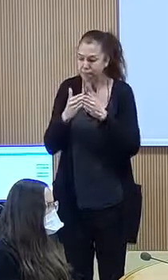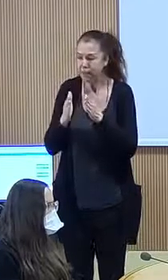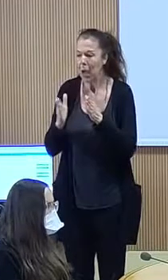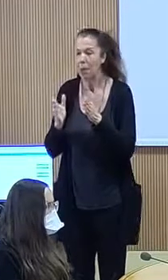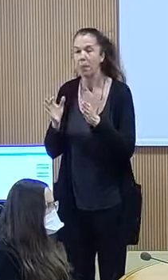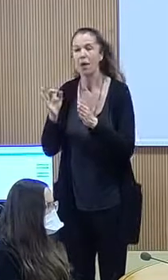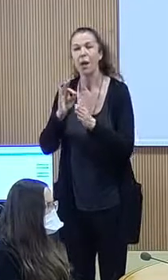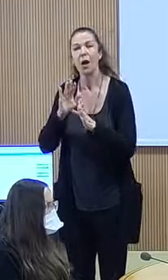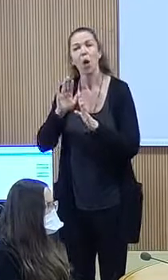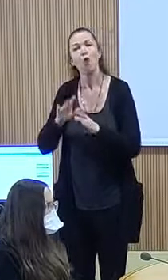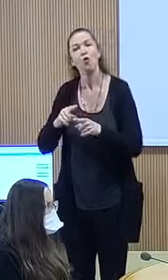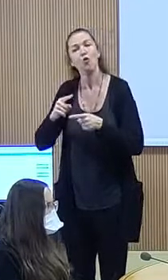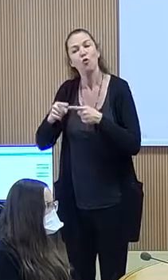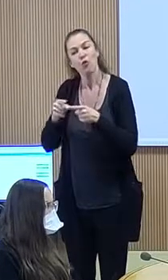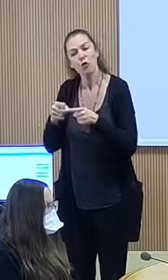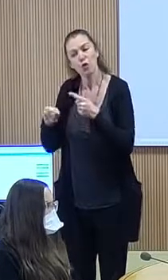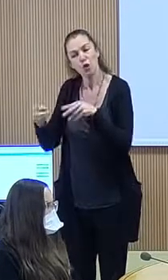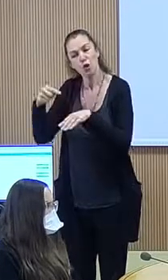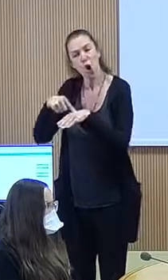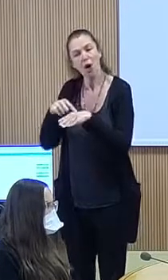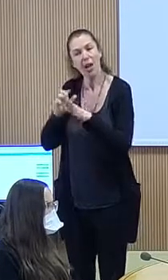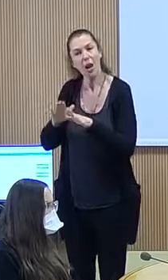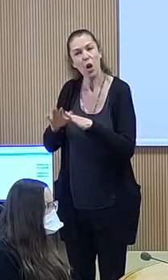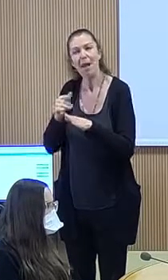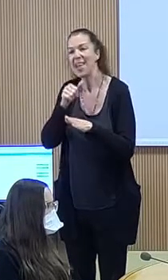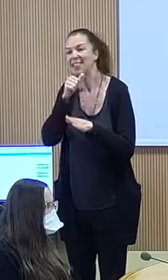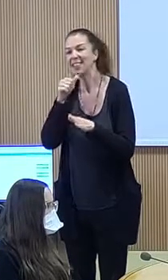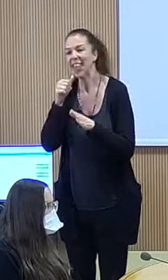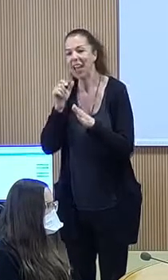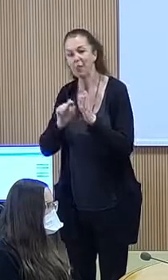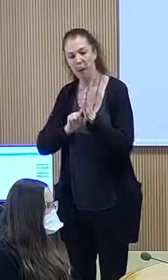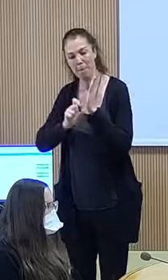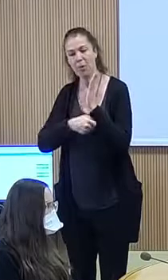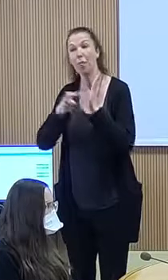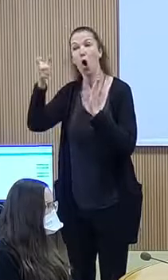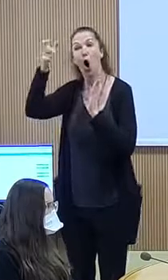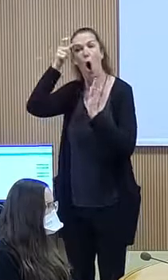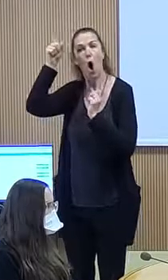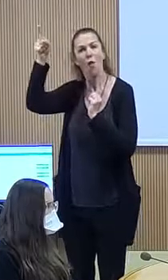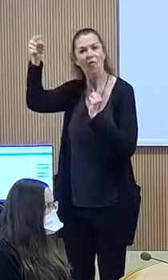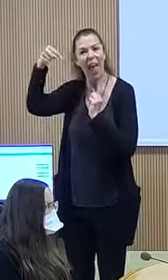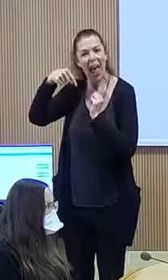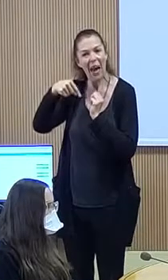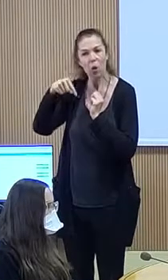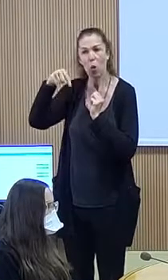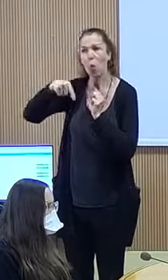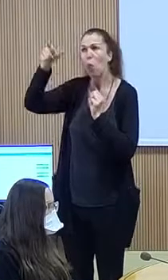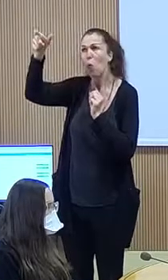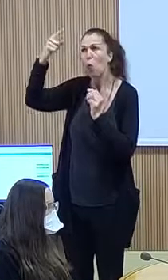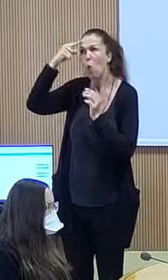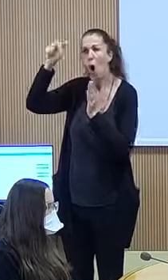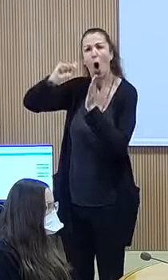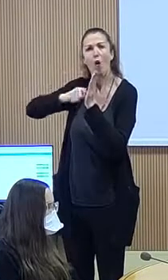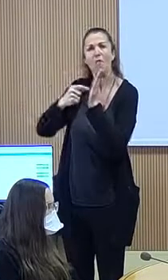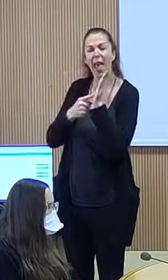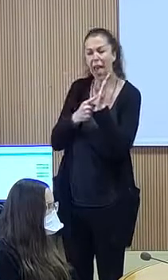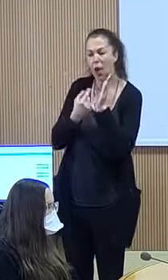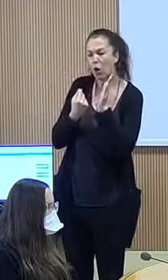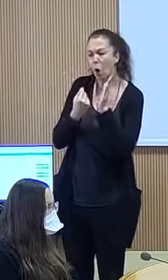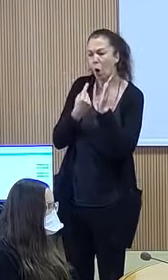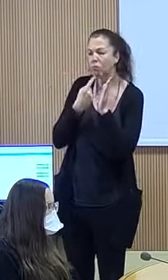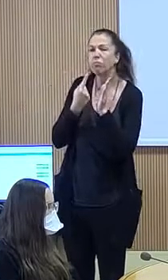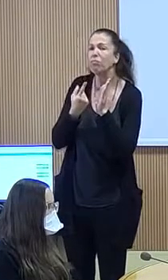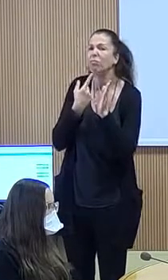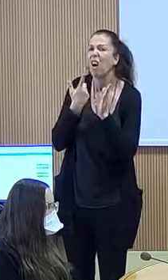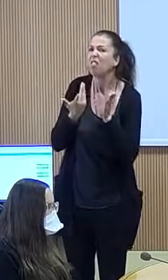normalità servono i provvedimenti governativi eventualmente da questi provvedimenti governativi che cosa cosa auspica cosa si aspetta soprattutto